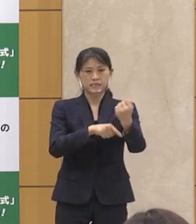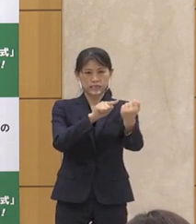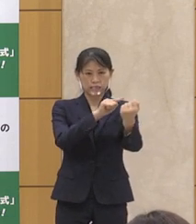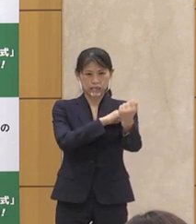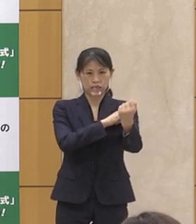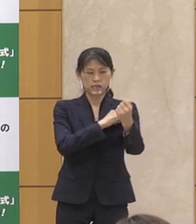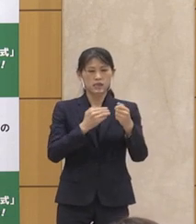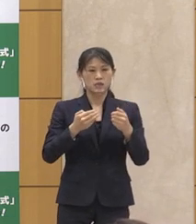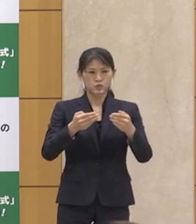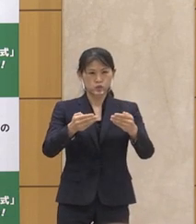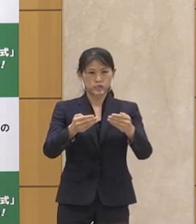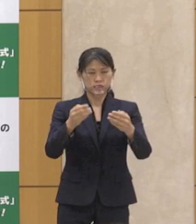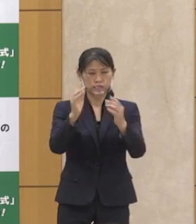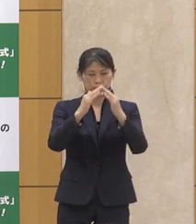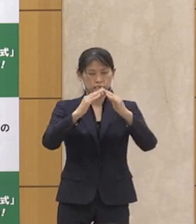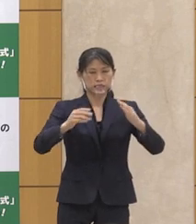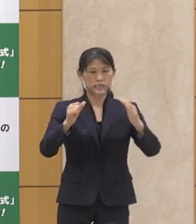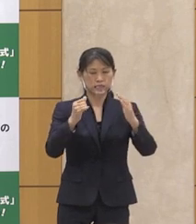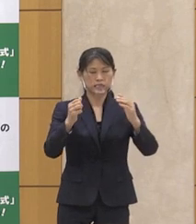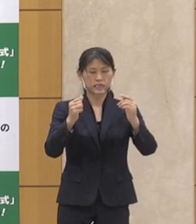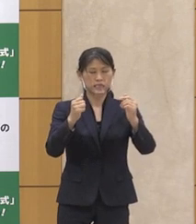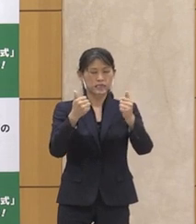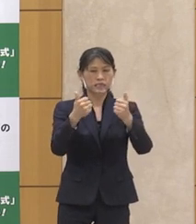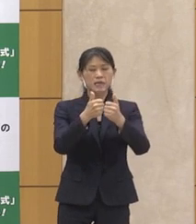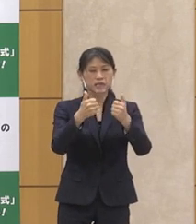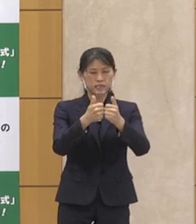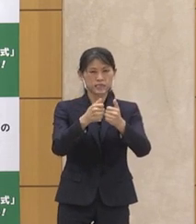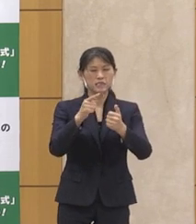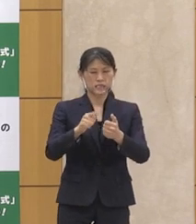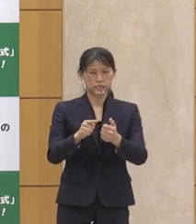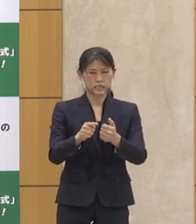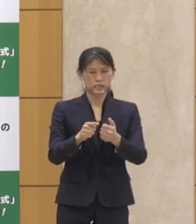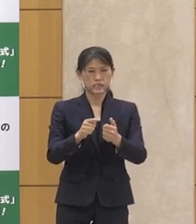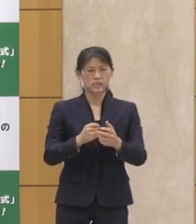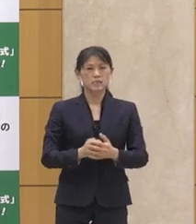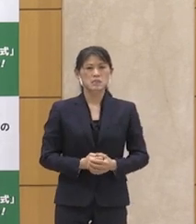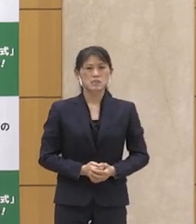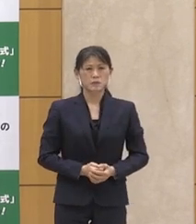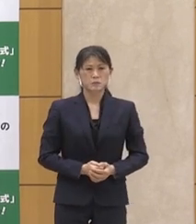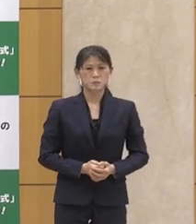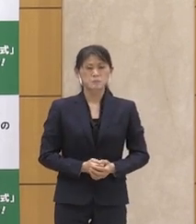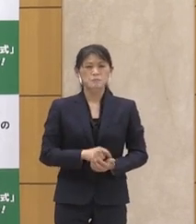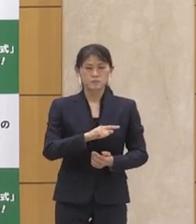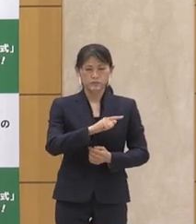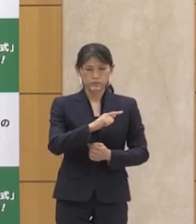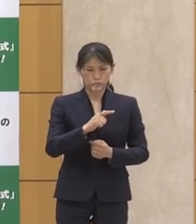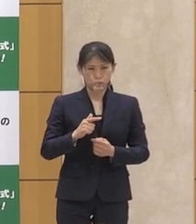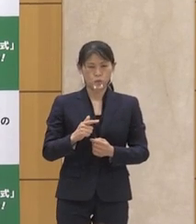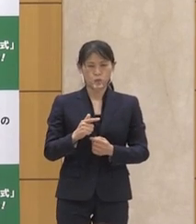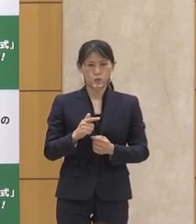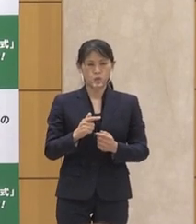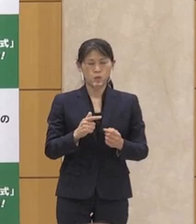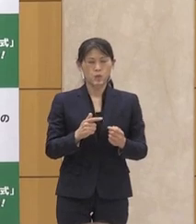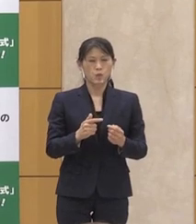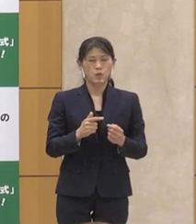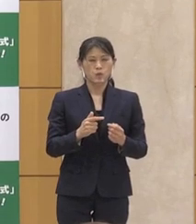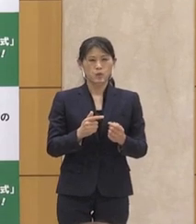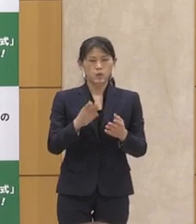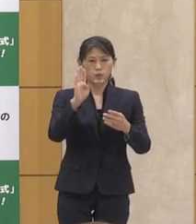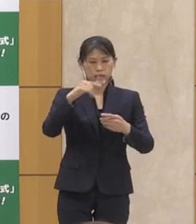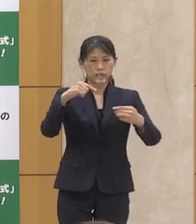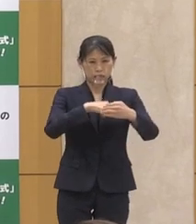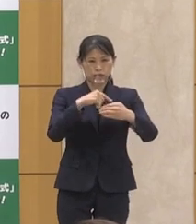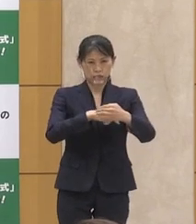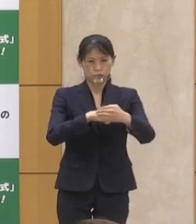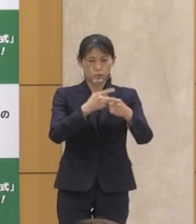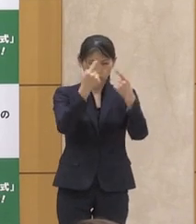進会、これは 県内各市庁及び団体等で組織されております。これらをはじめ県内の団体